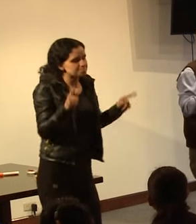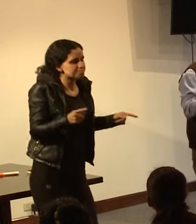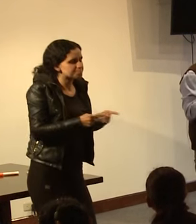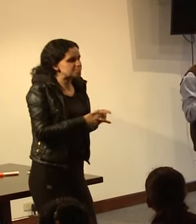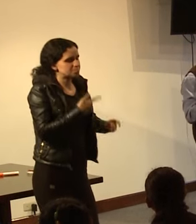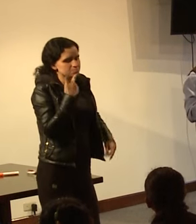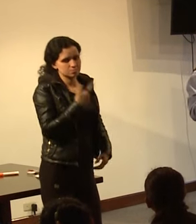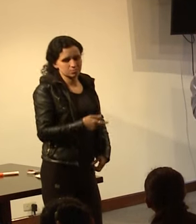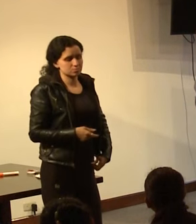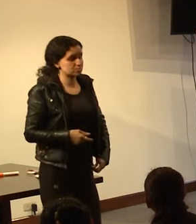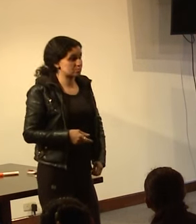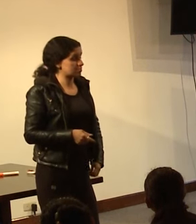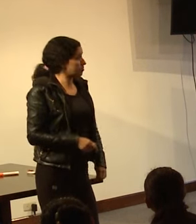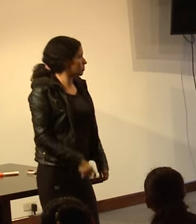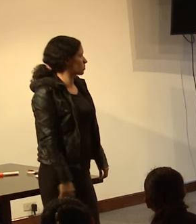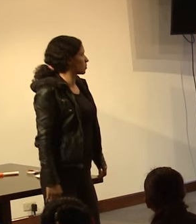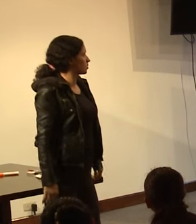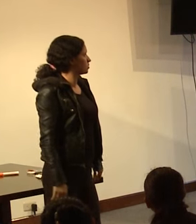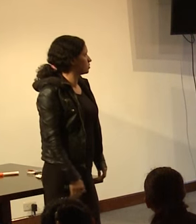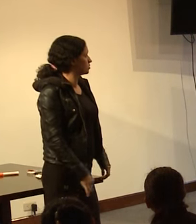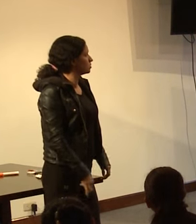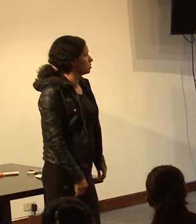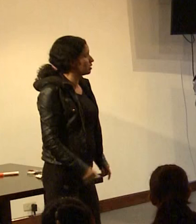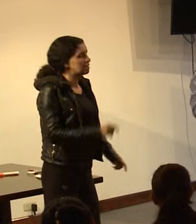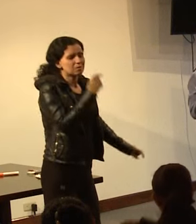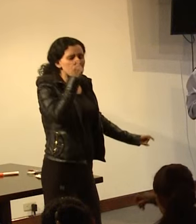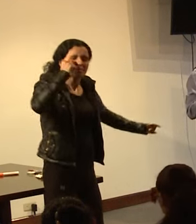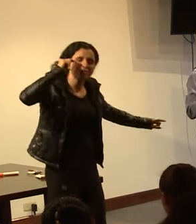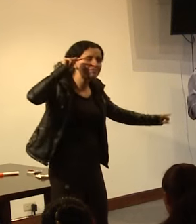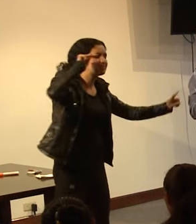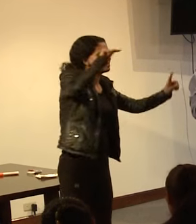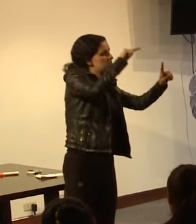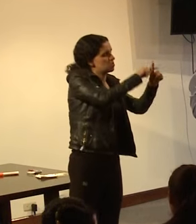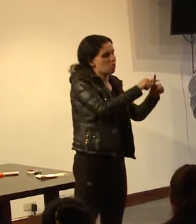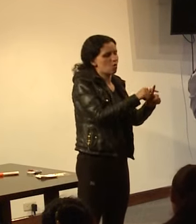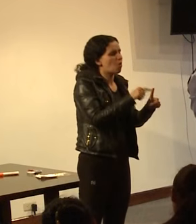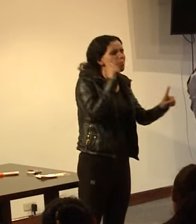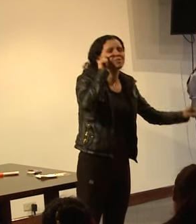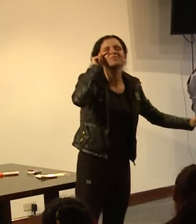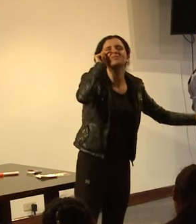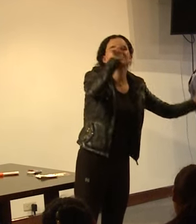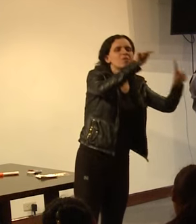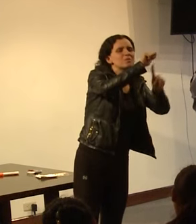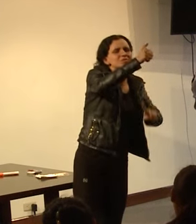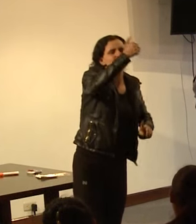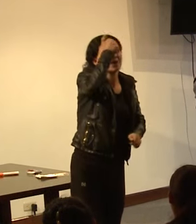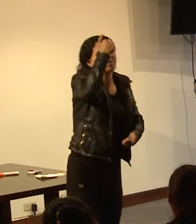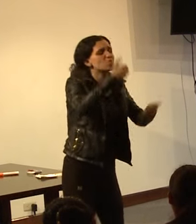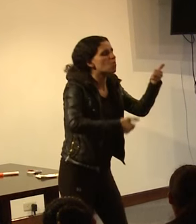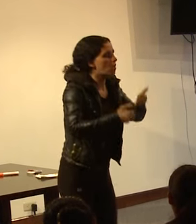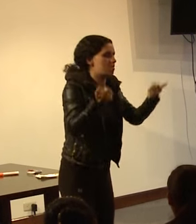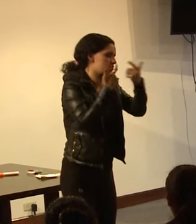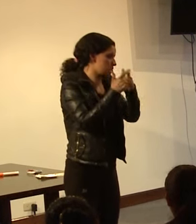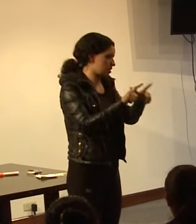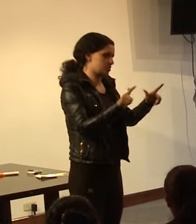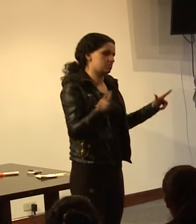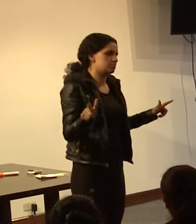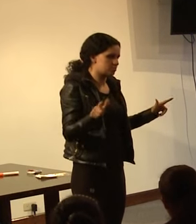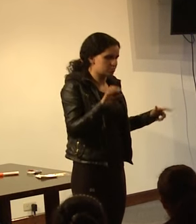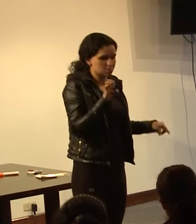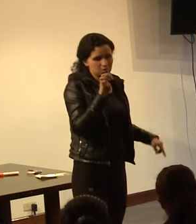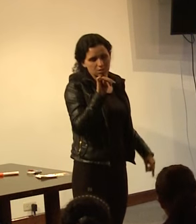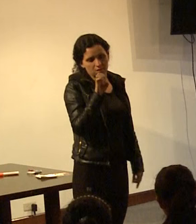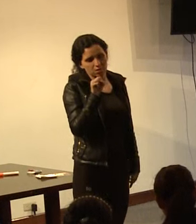es justamente eso, que el gran sentido tiene que ver con la emancipación y tiene que ver con que lo que nosotros tenemos que hacer es educar público, educar espectadores,